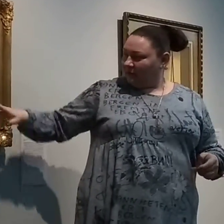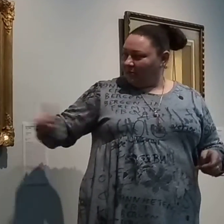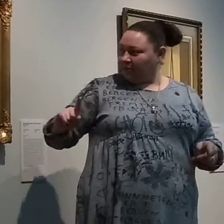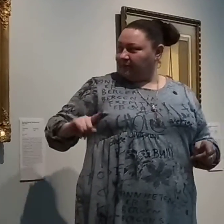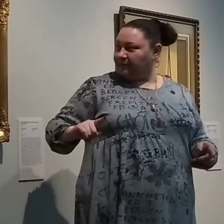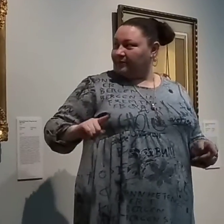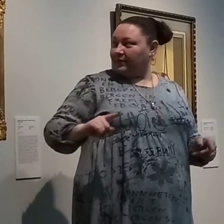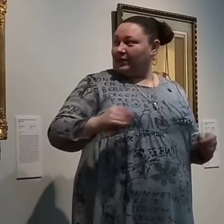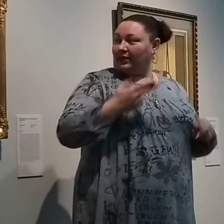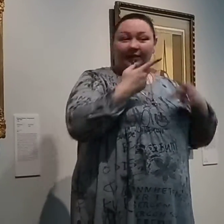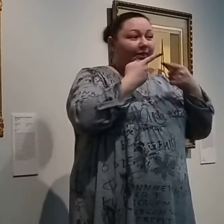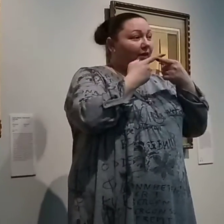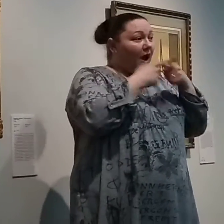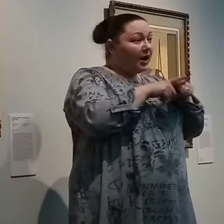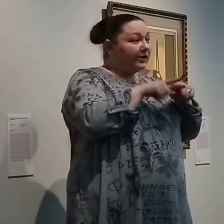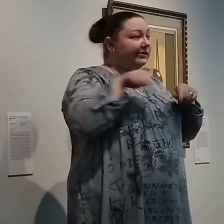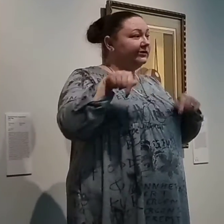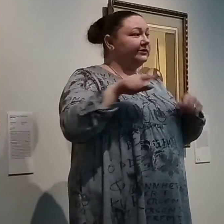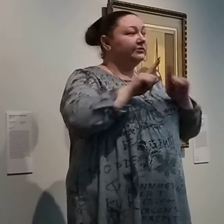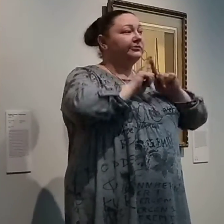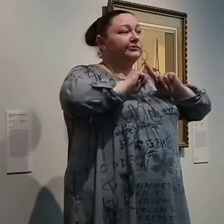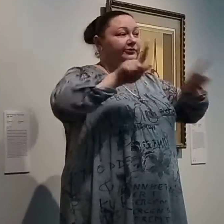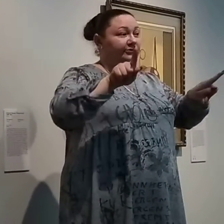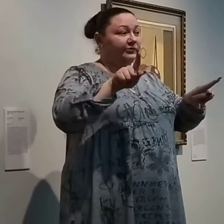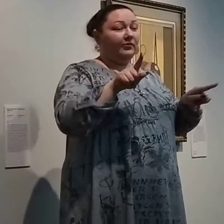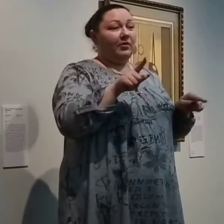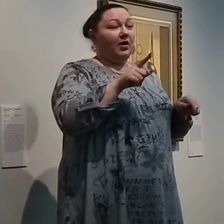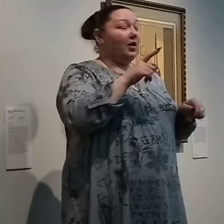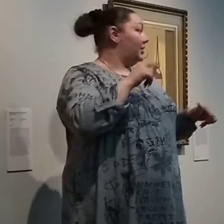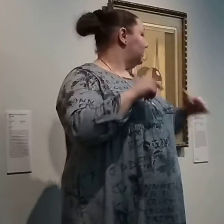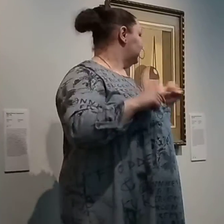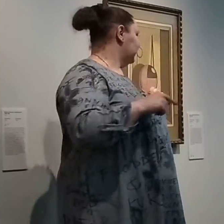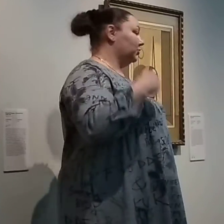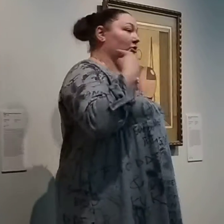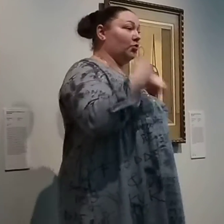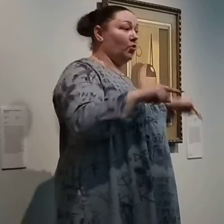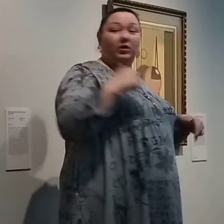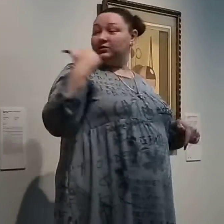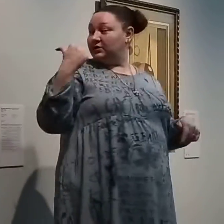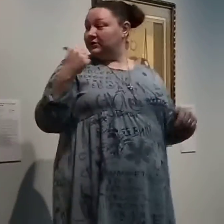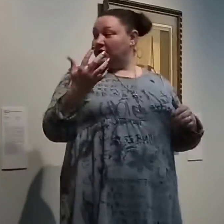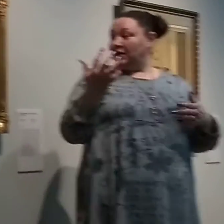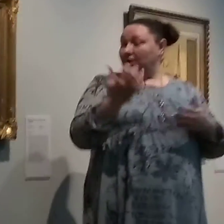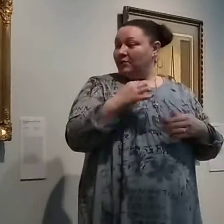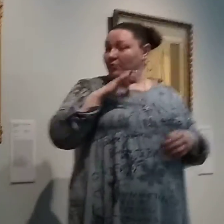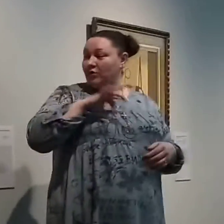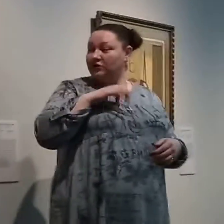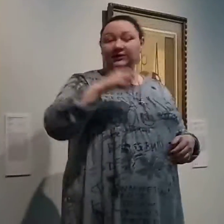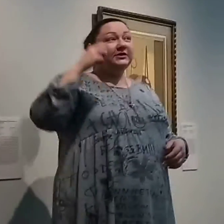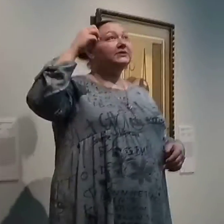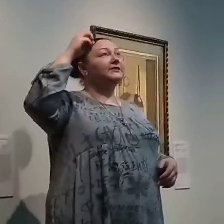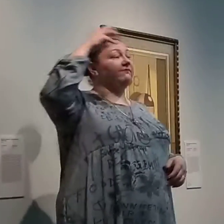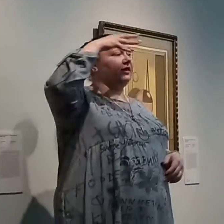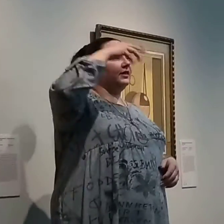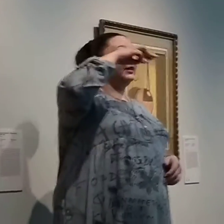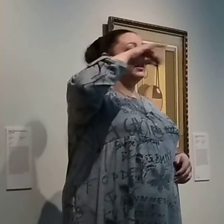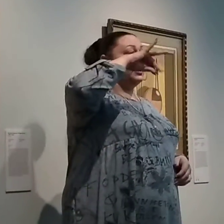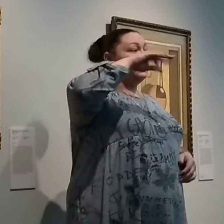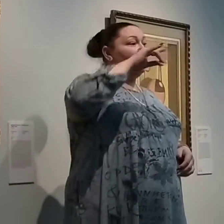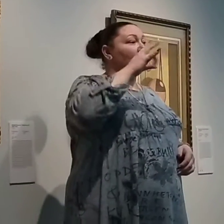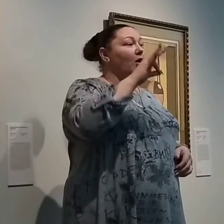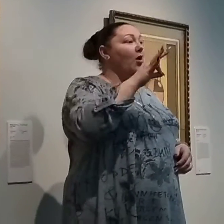что техника здесь совершенно иная, чем в ранней работе. Он использует светотень, но забывает о